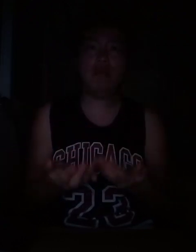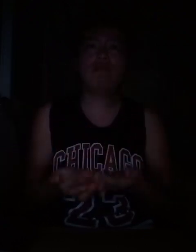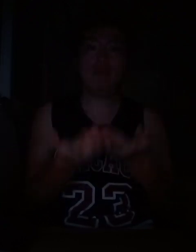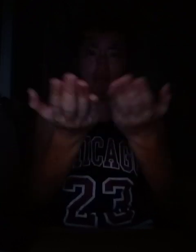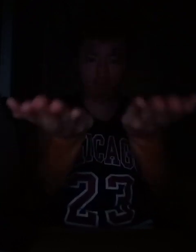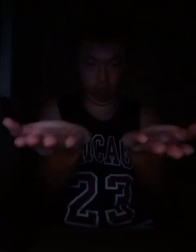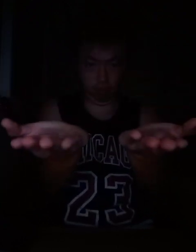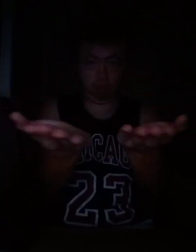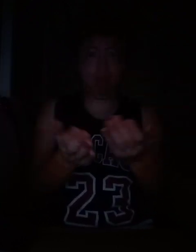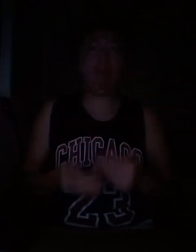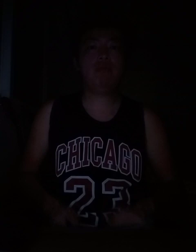취재했습니다.